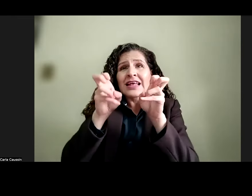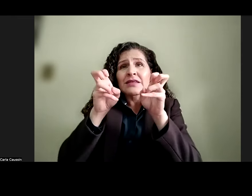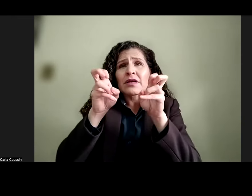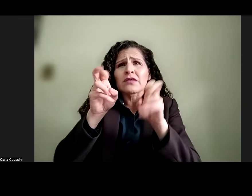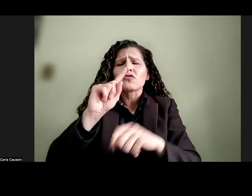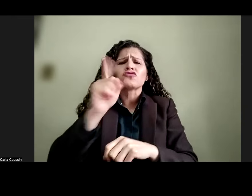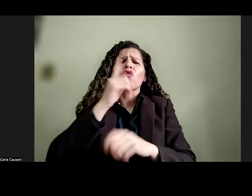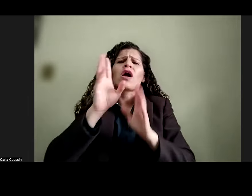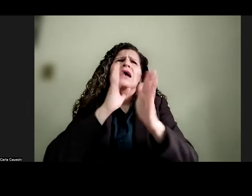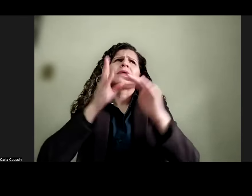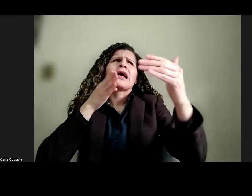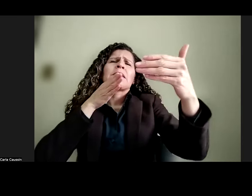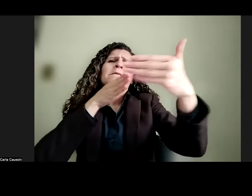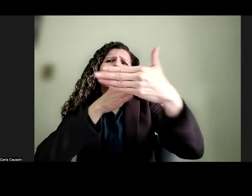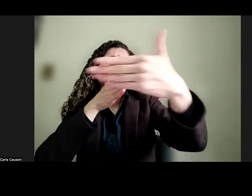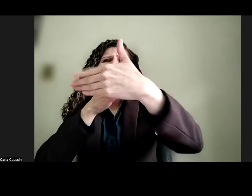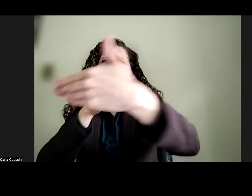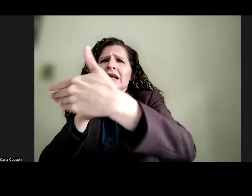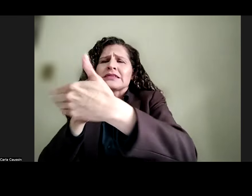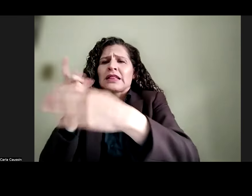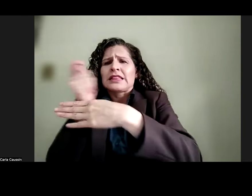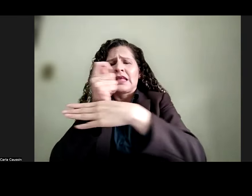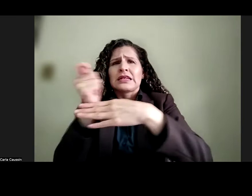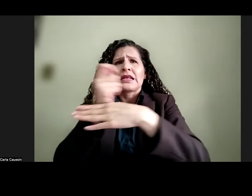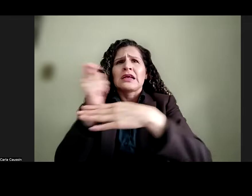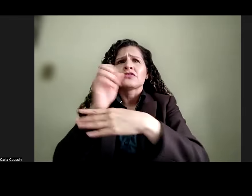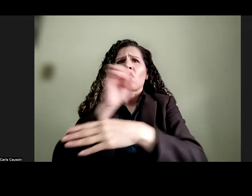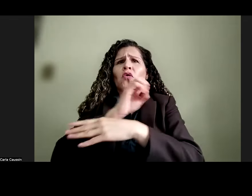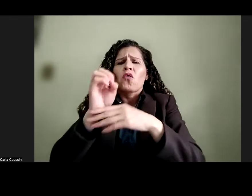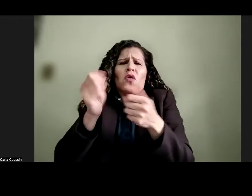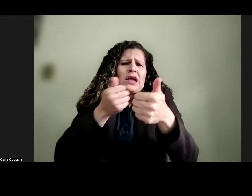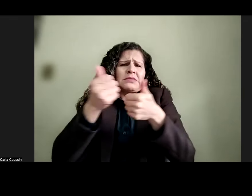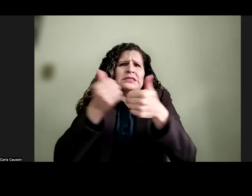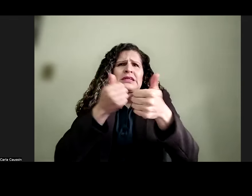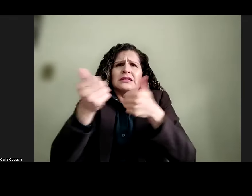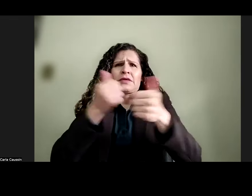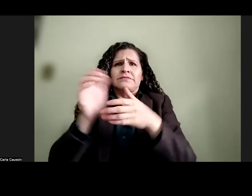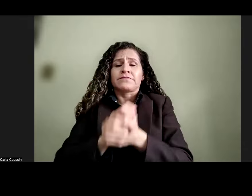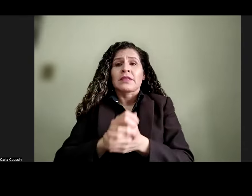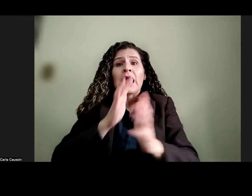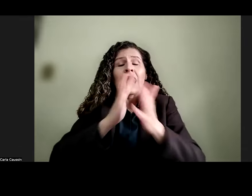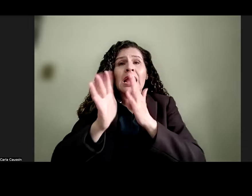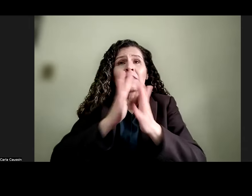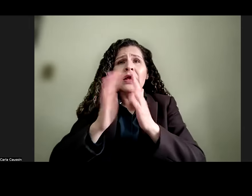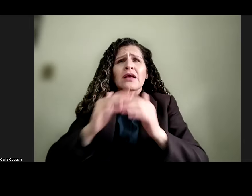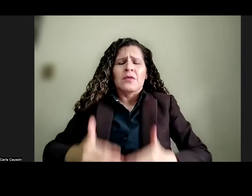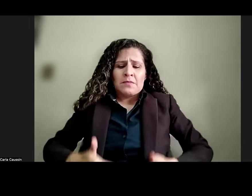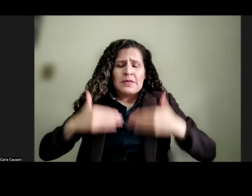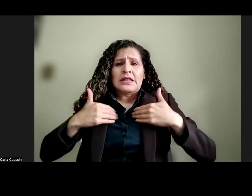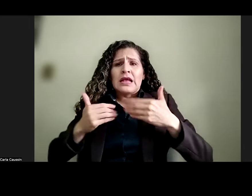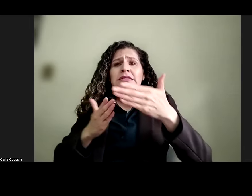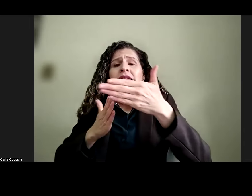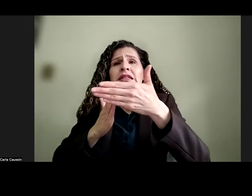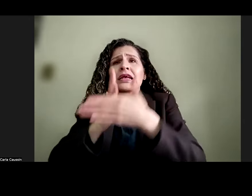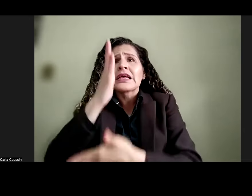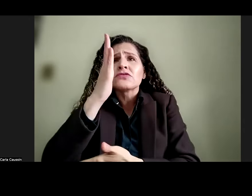se puede hablar de este tema ya que existen muchas sorry, can I just ask the interpreter to